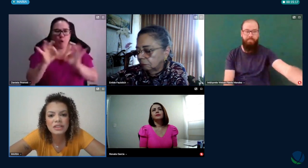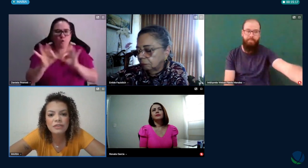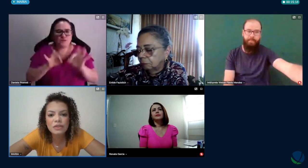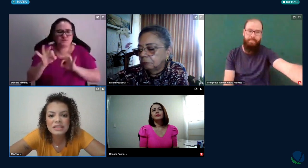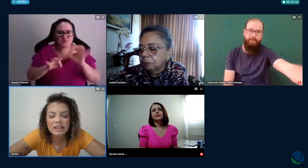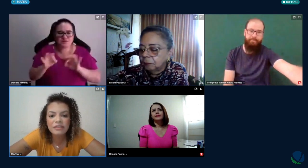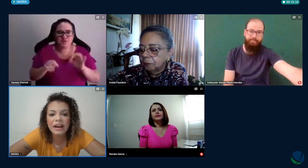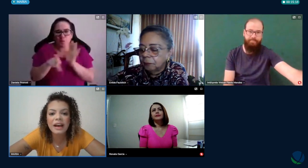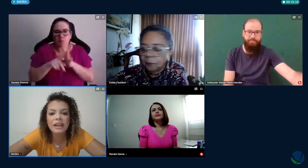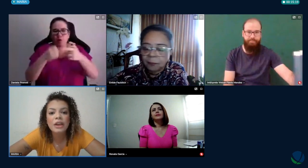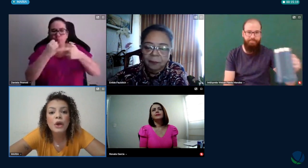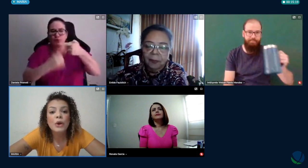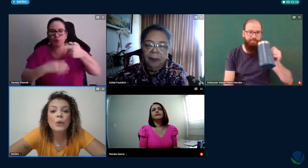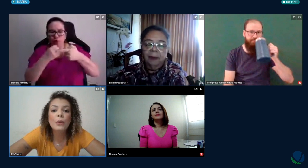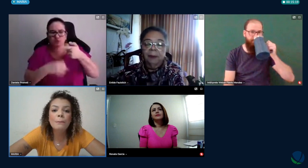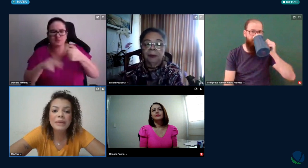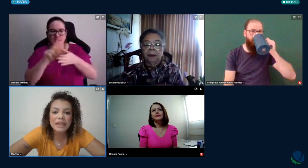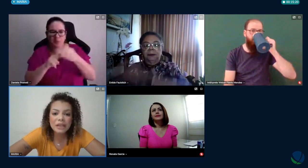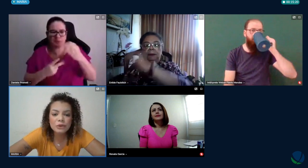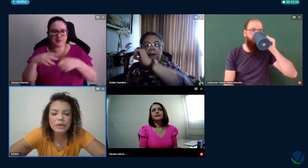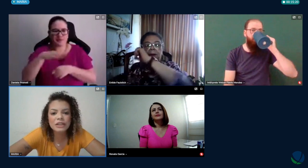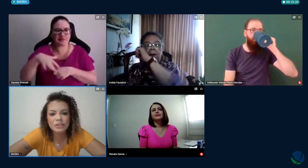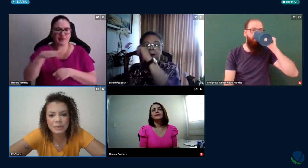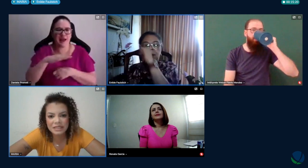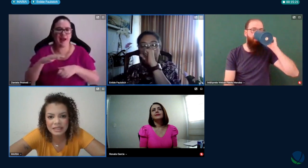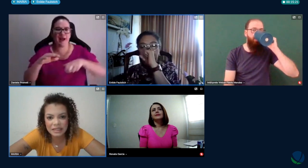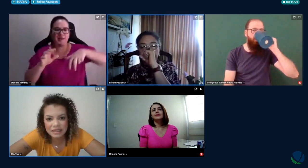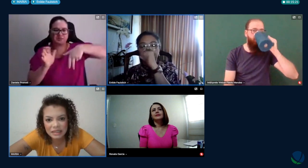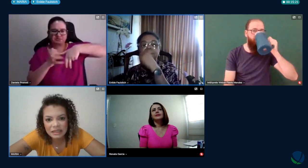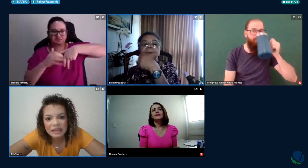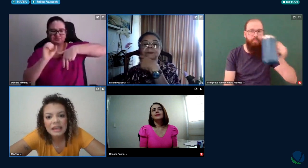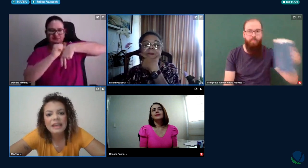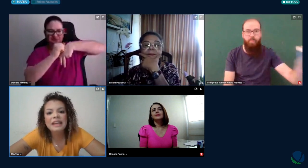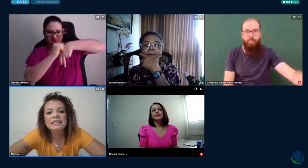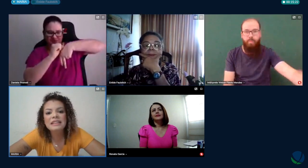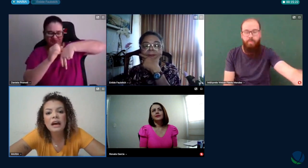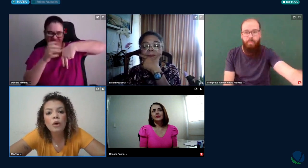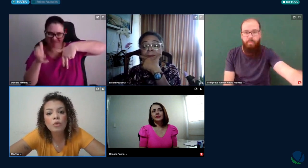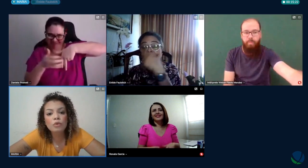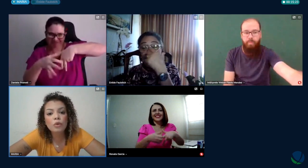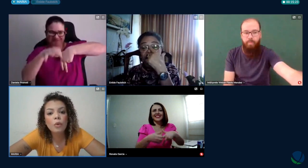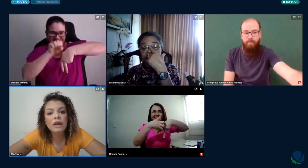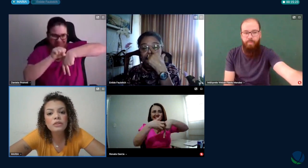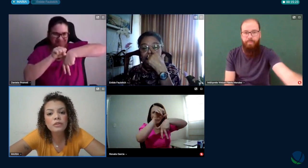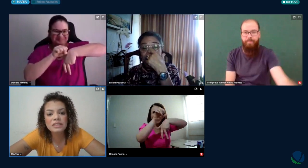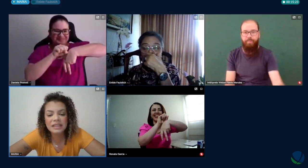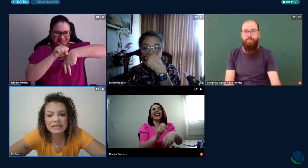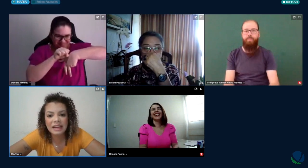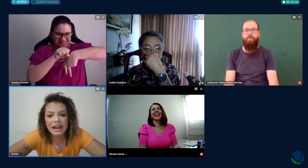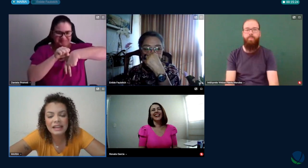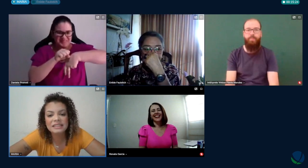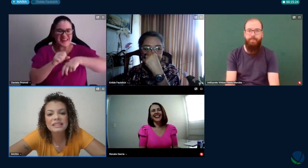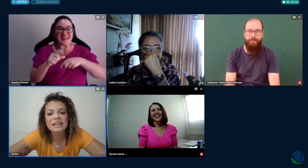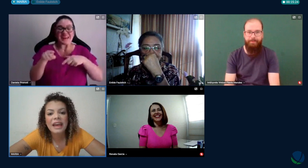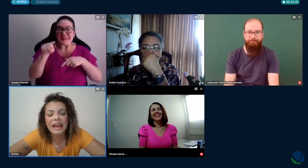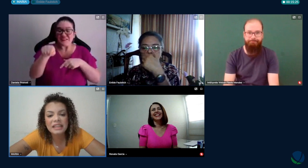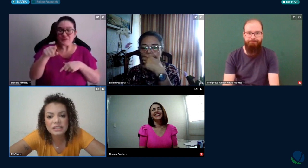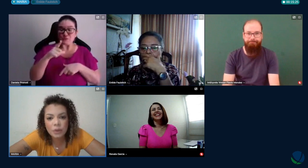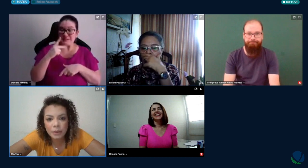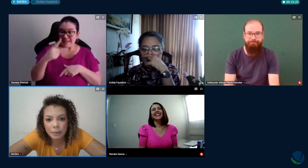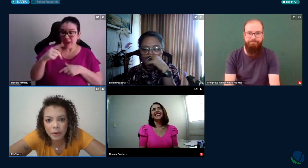os processos que você vai cumprir durante a pesquisa. Então, quando você